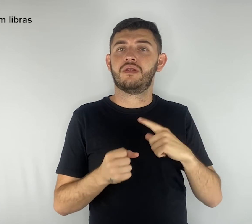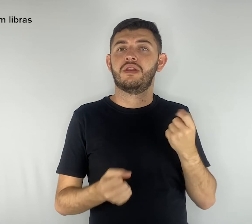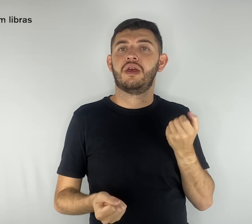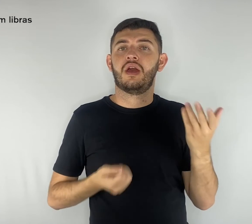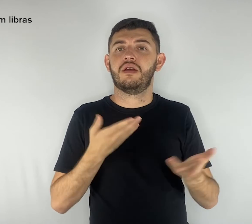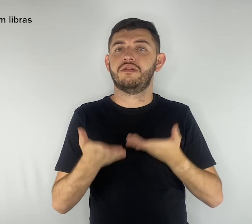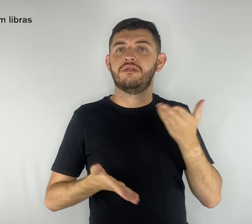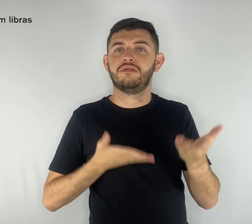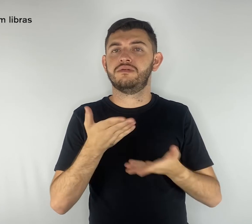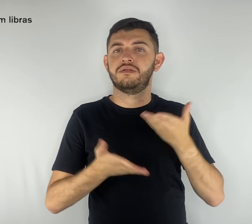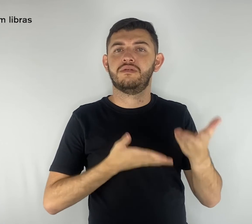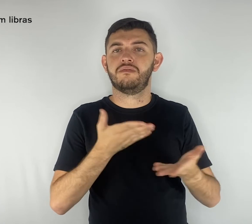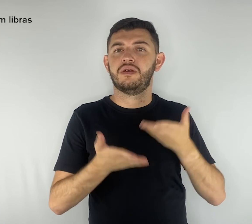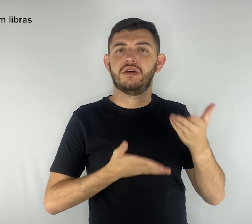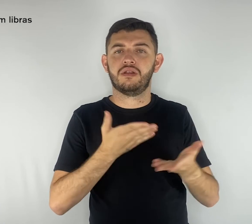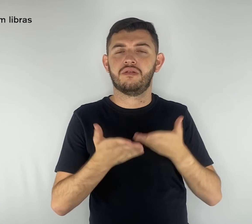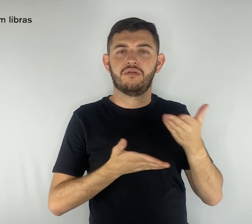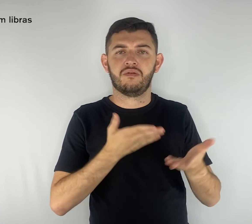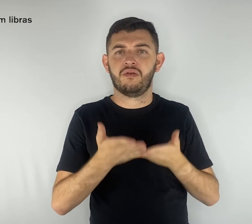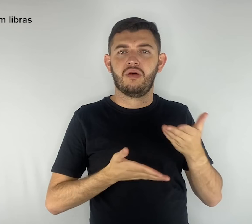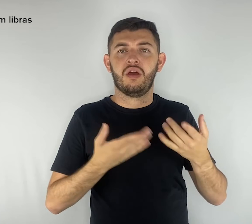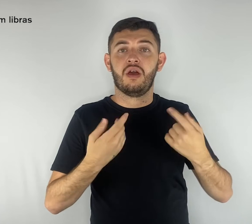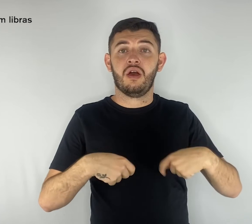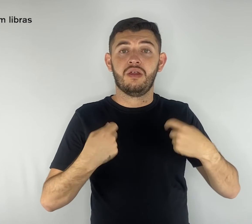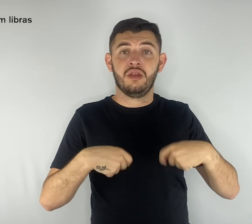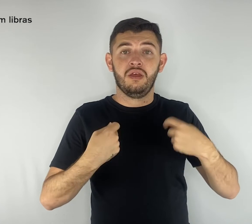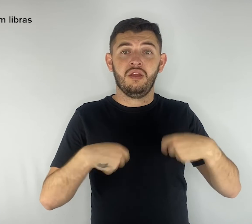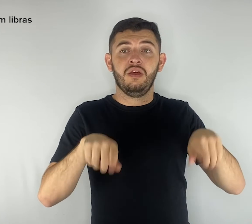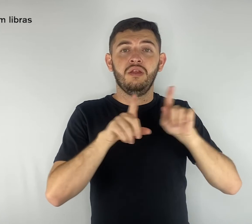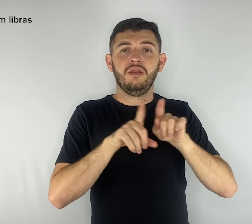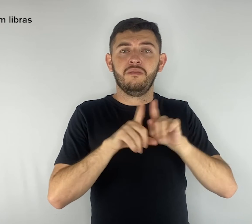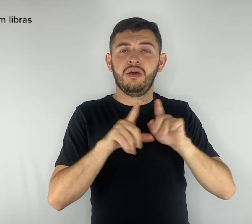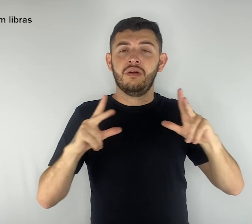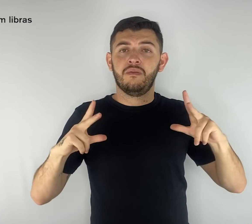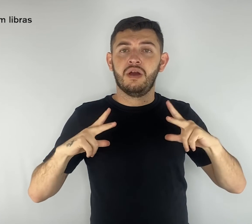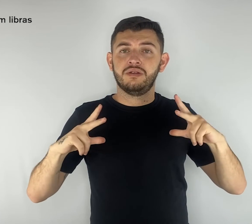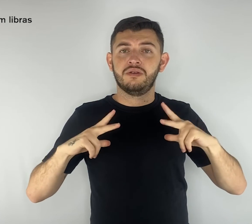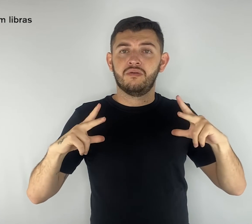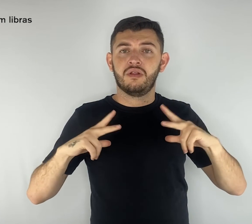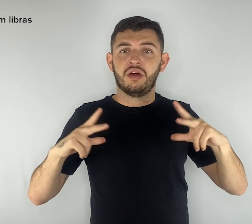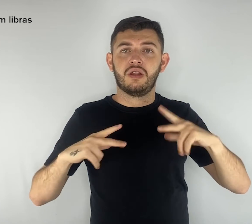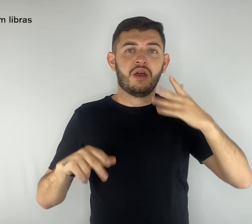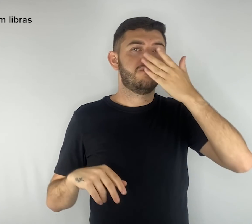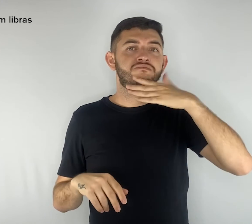esse atendimento mais atencioso às necessidades e particularidades de cada